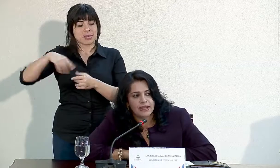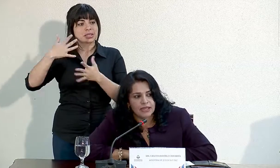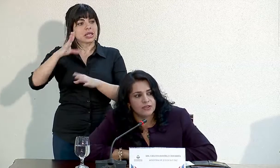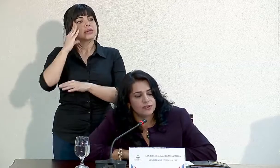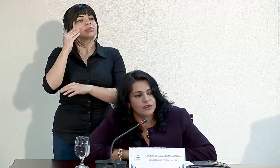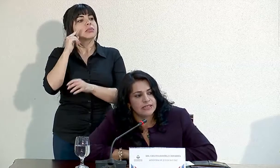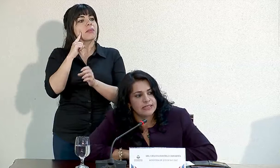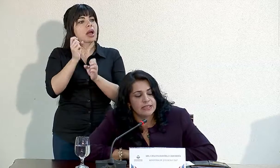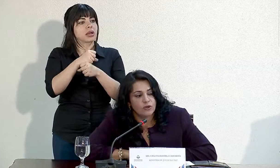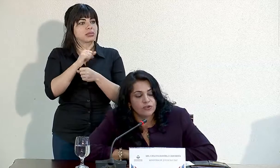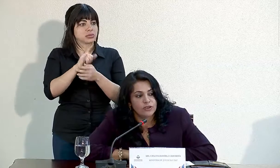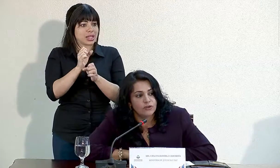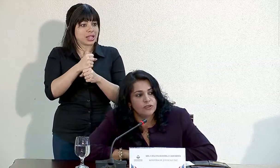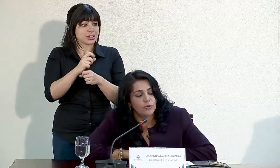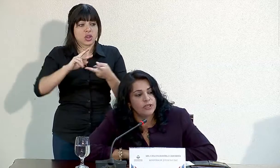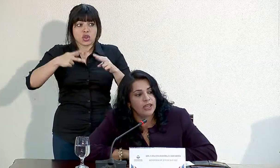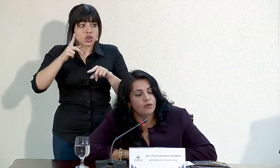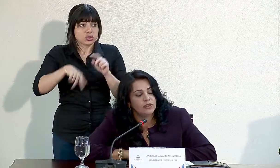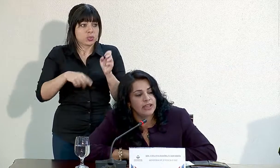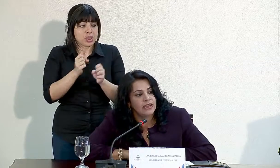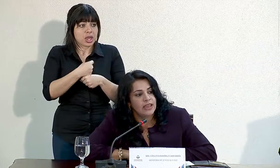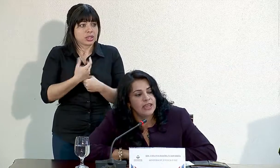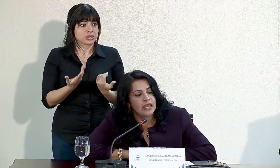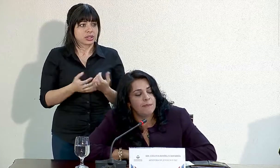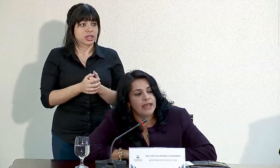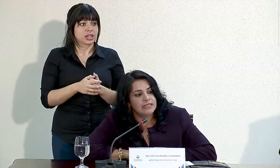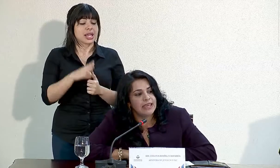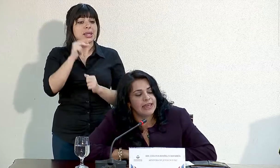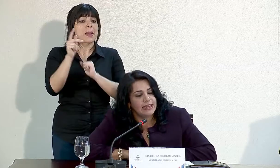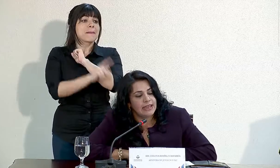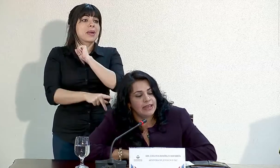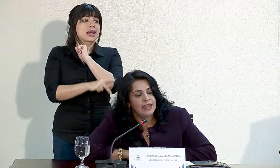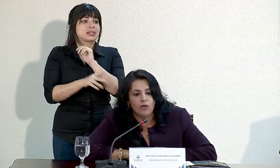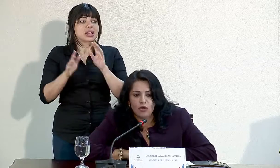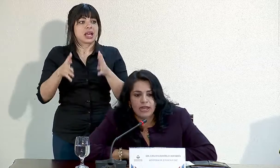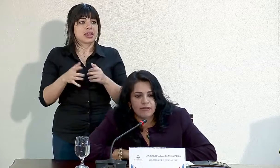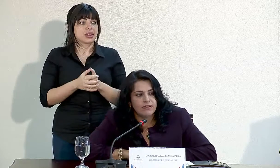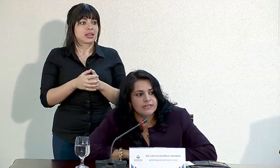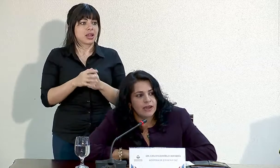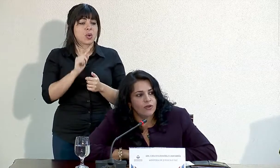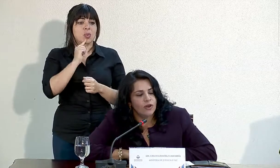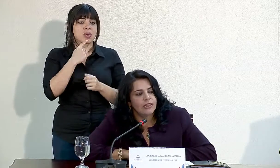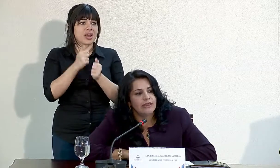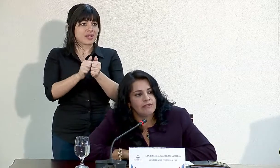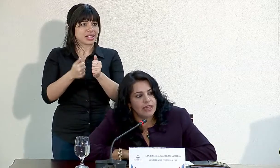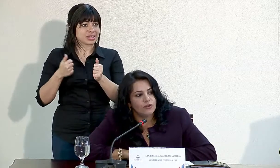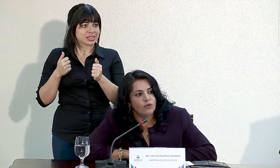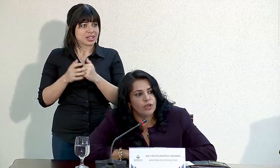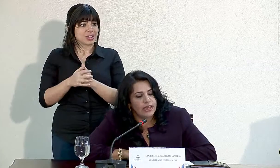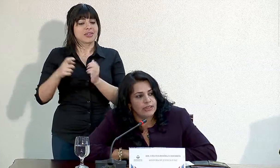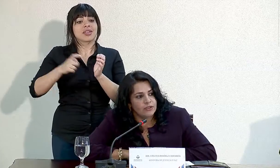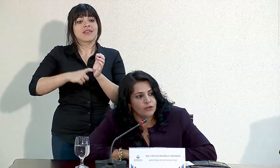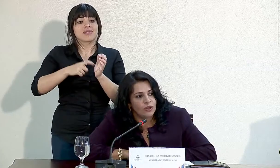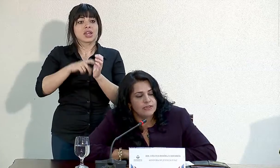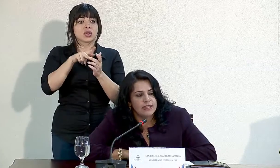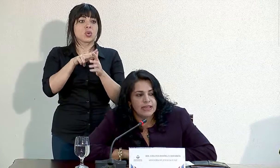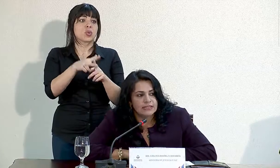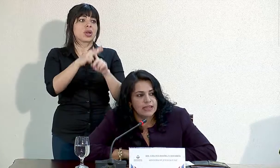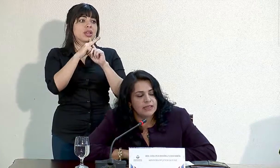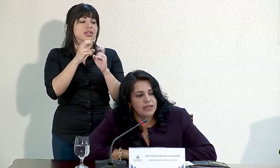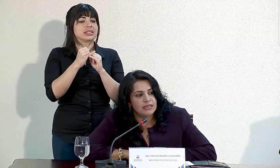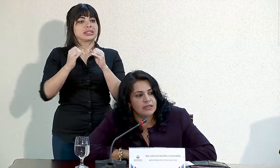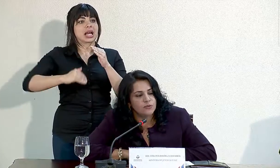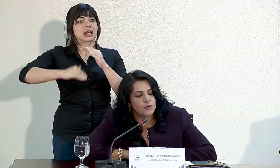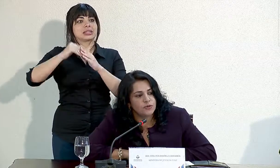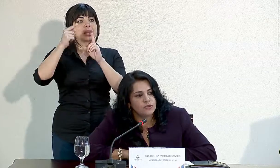experiencia para que eso sea así. Del contrario, no se podría ejecutar y el país quedaría en un grave rezago debiendo un crédito sin